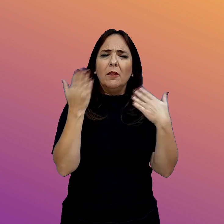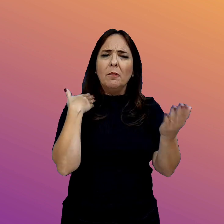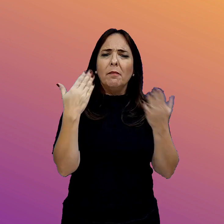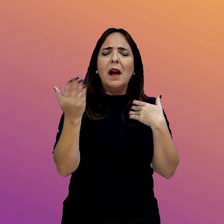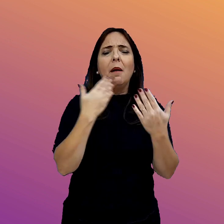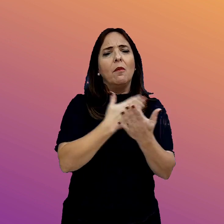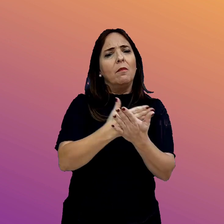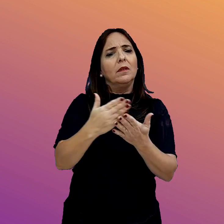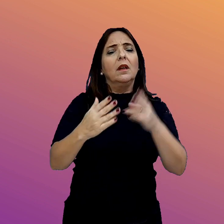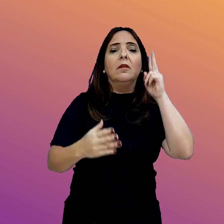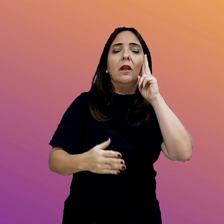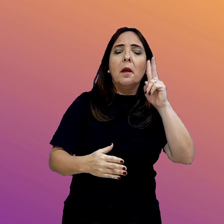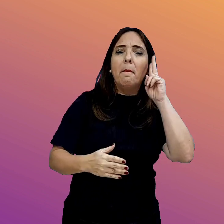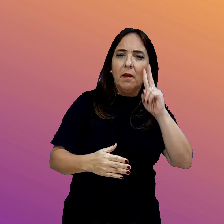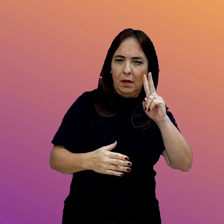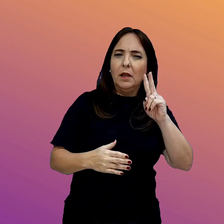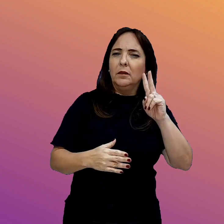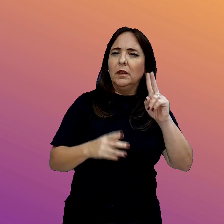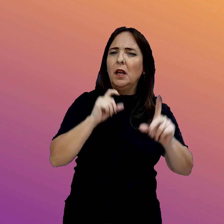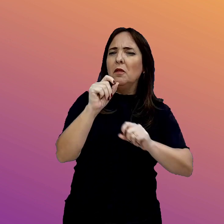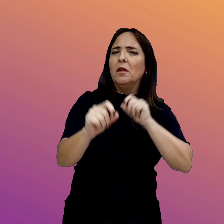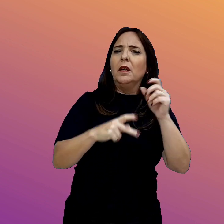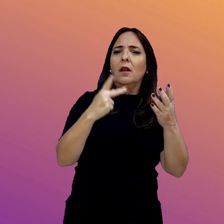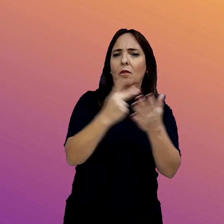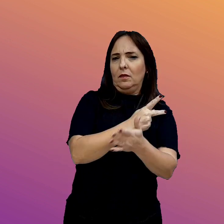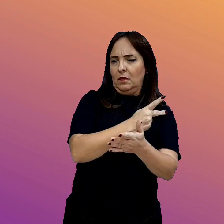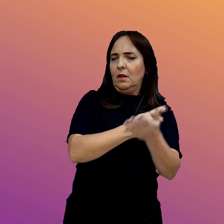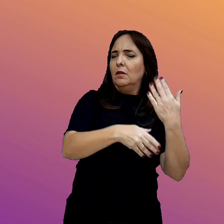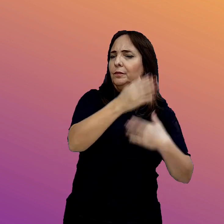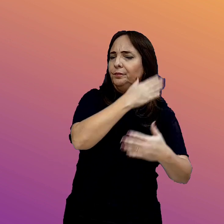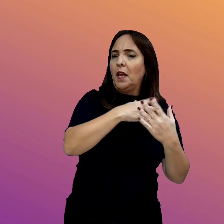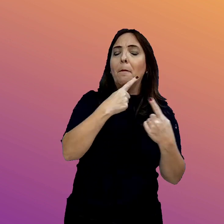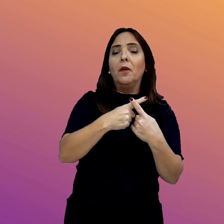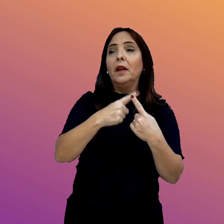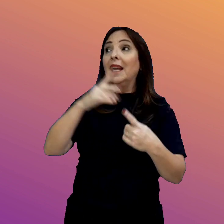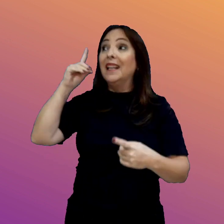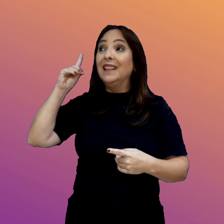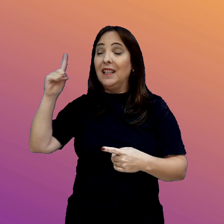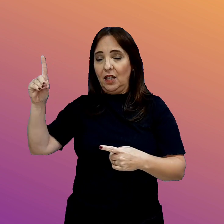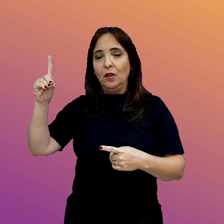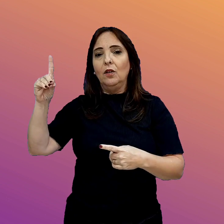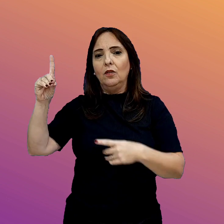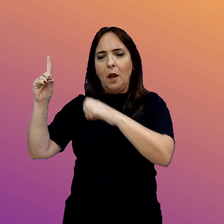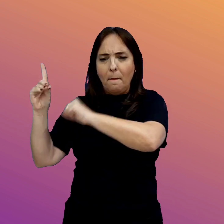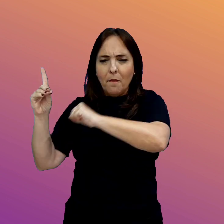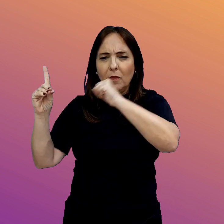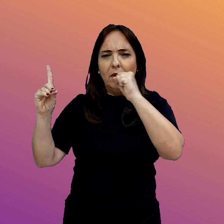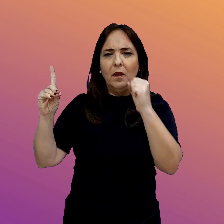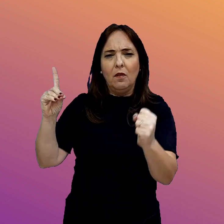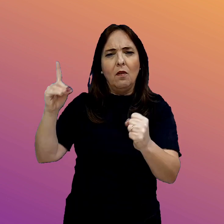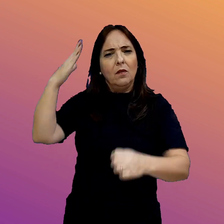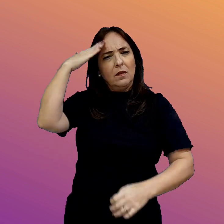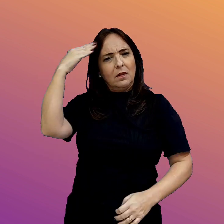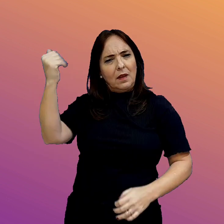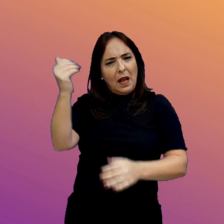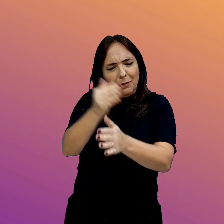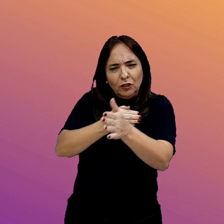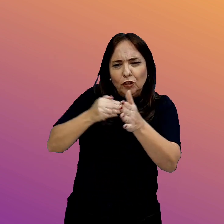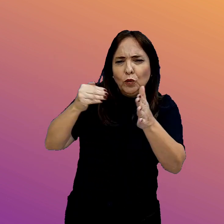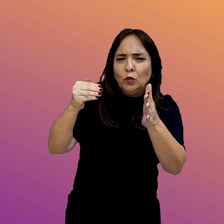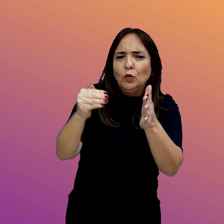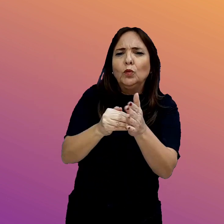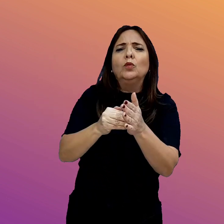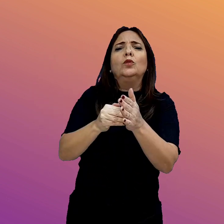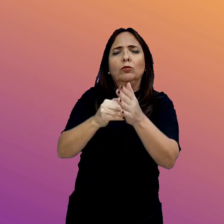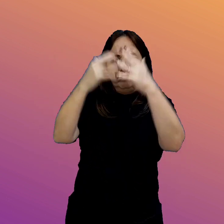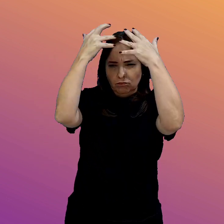Camila, lembrando de um fato muito interessante, né? Deus, na sua onipotência, soberania, onisciência, ele